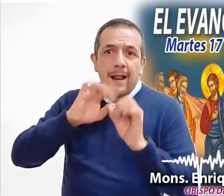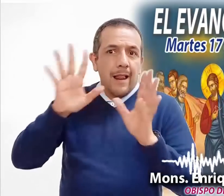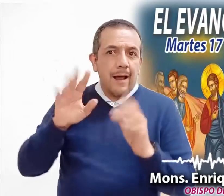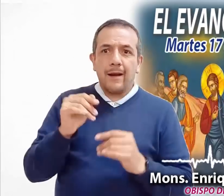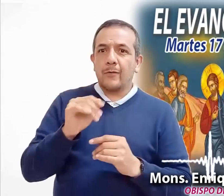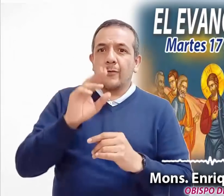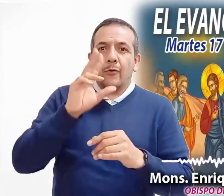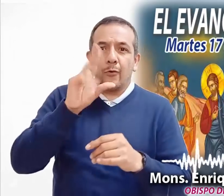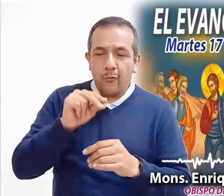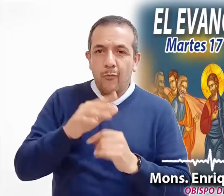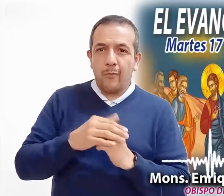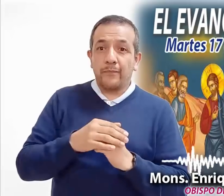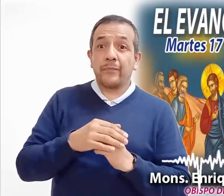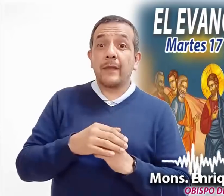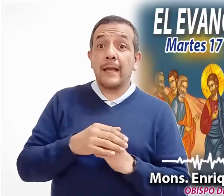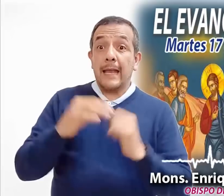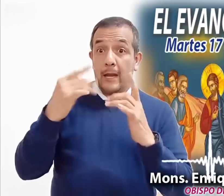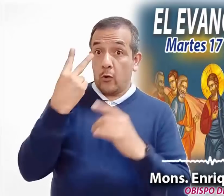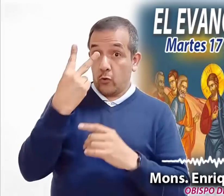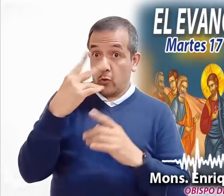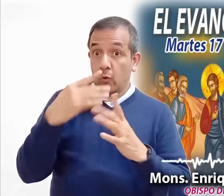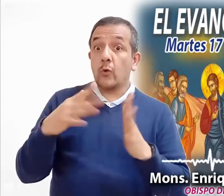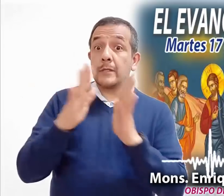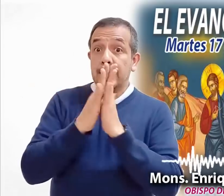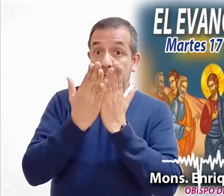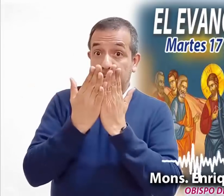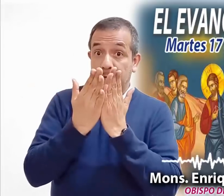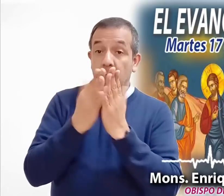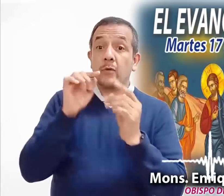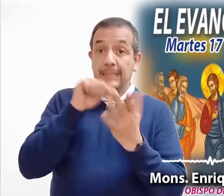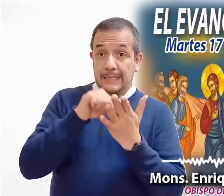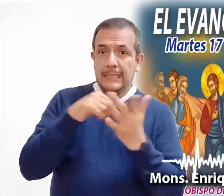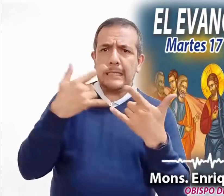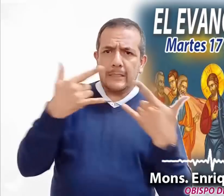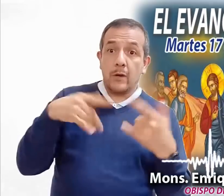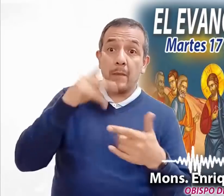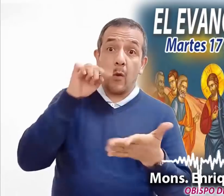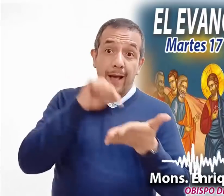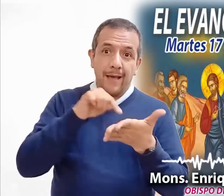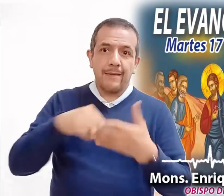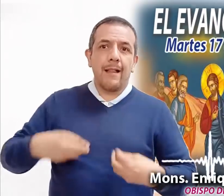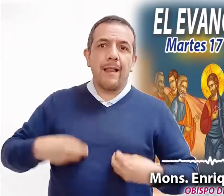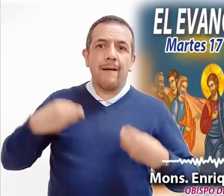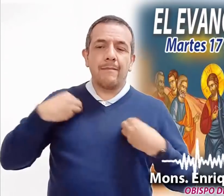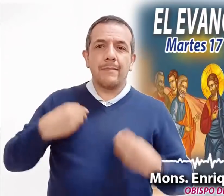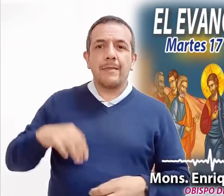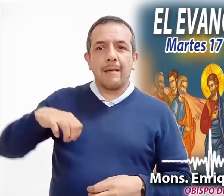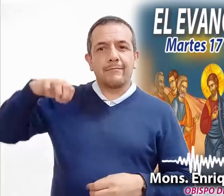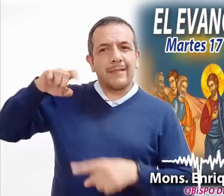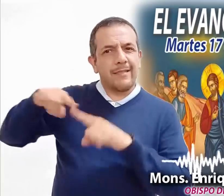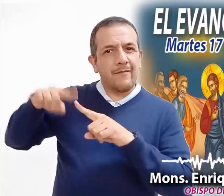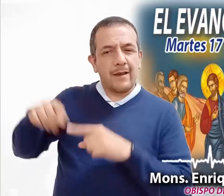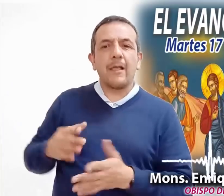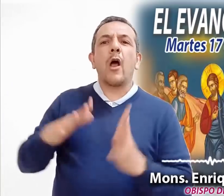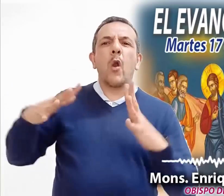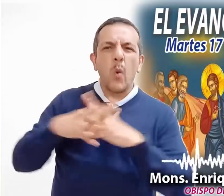no. Sin ser rigurosamente históricos, presentan la vida en todas sus facetas: